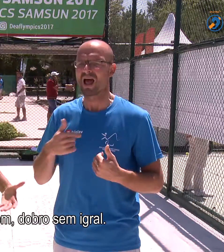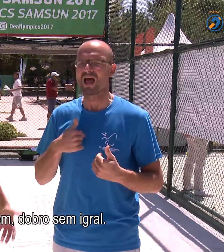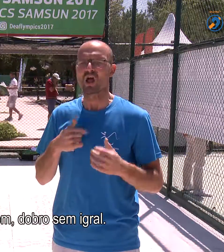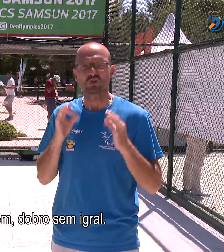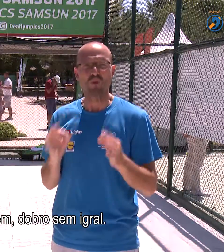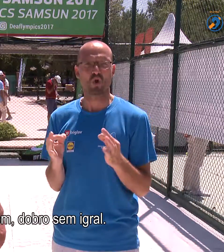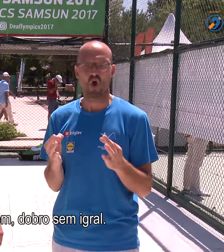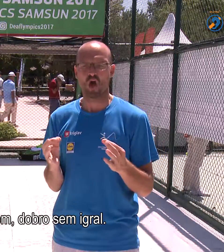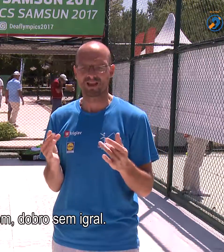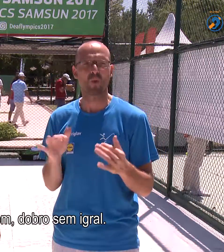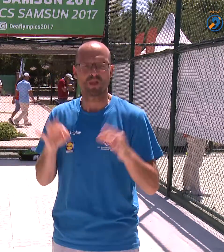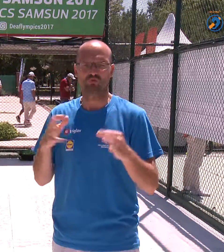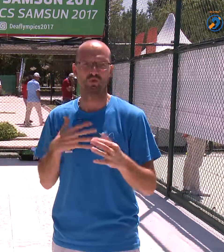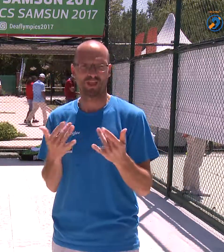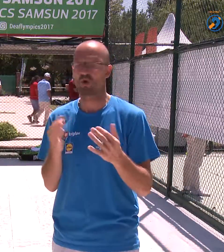dobro igral.